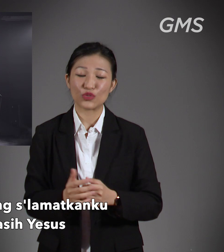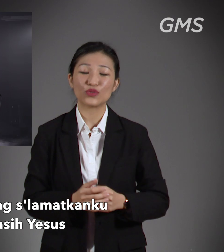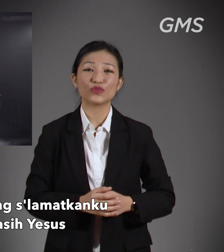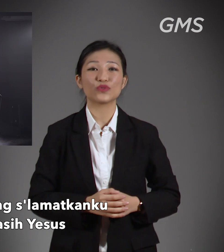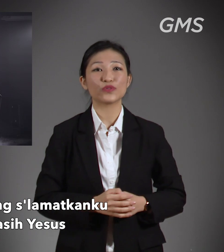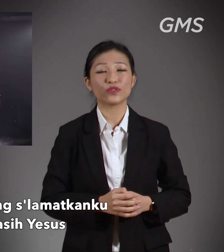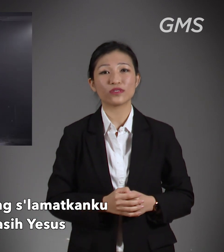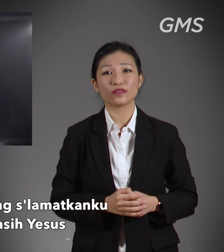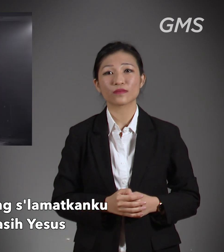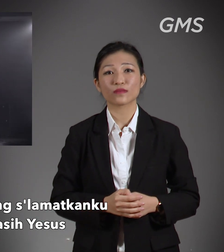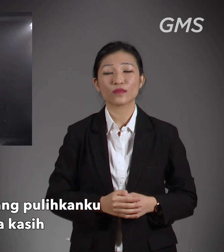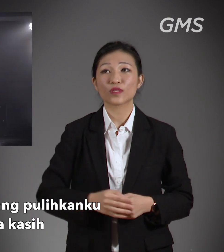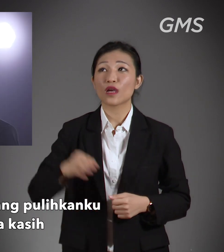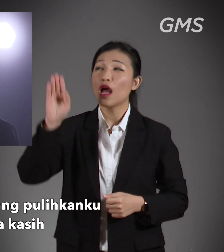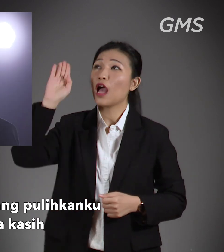Yesus.